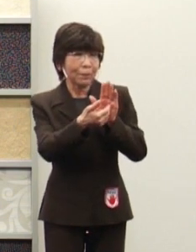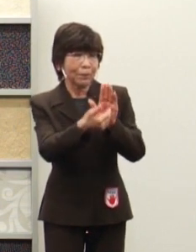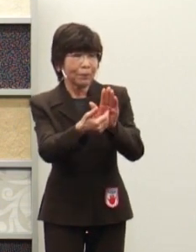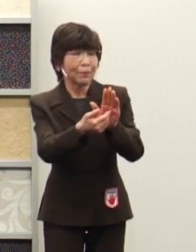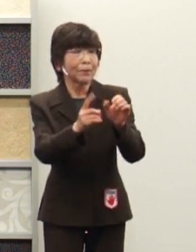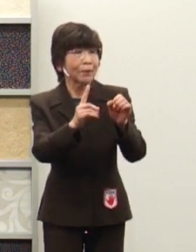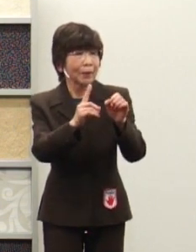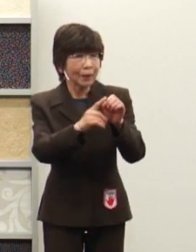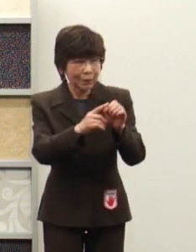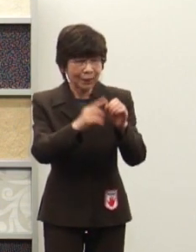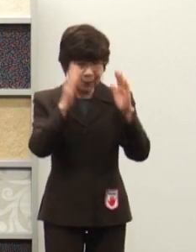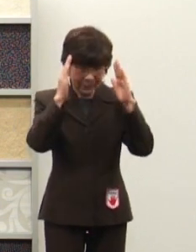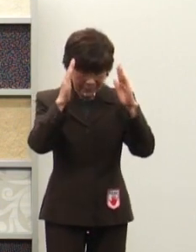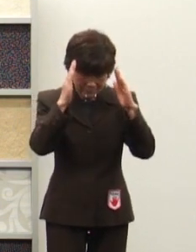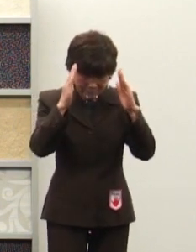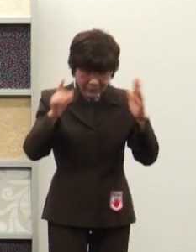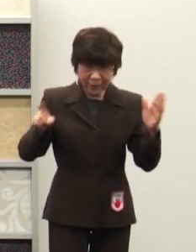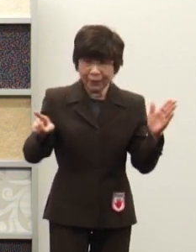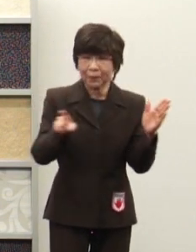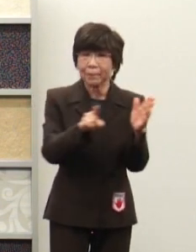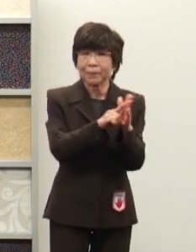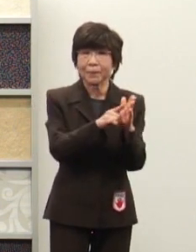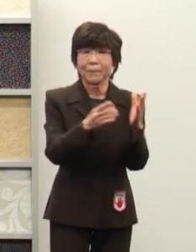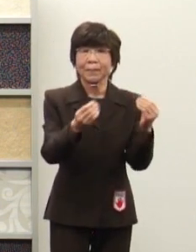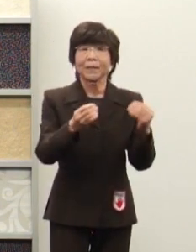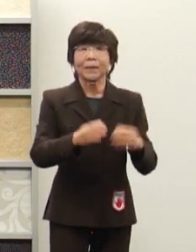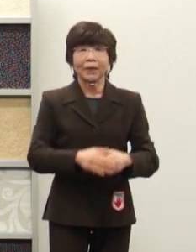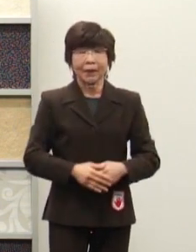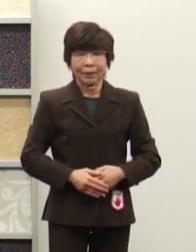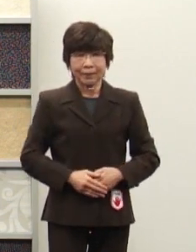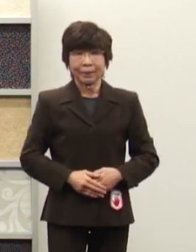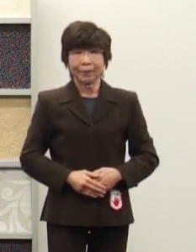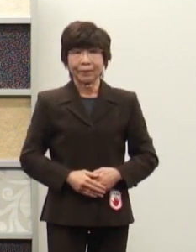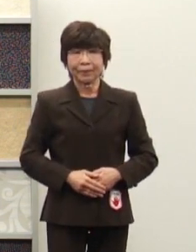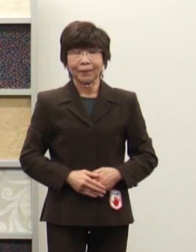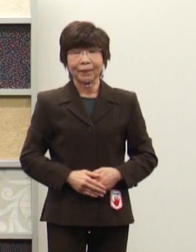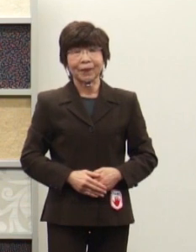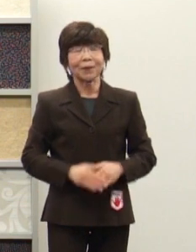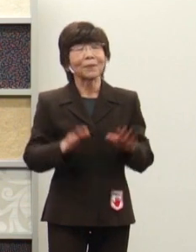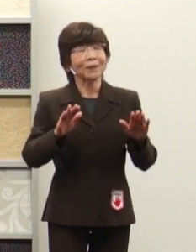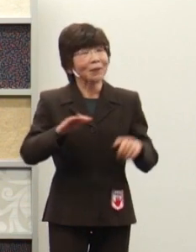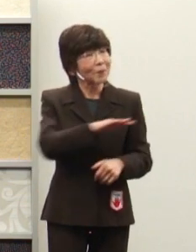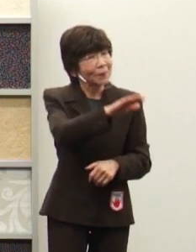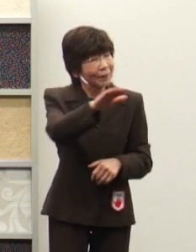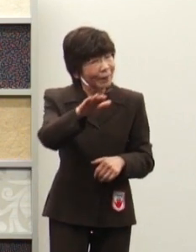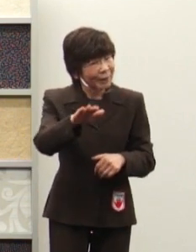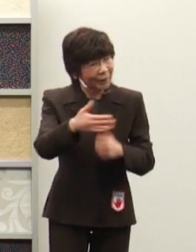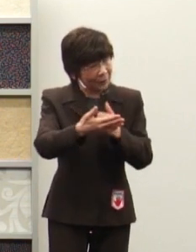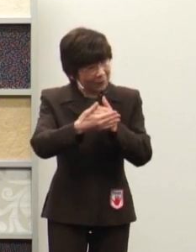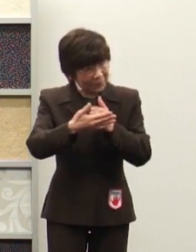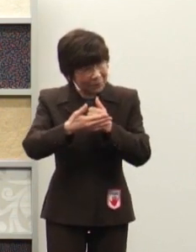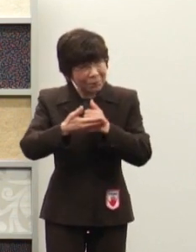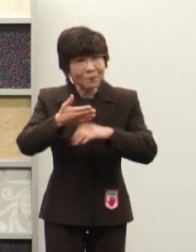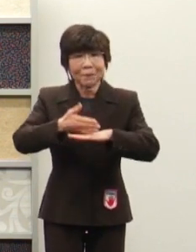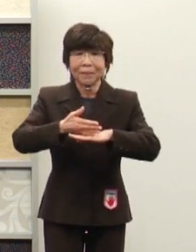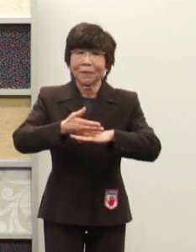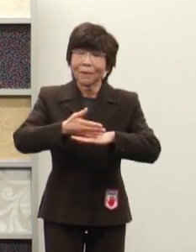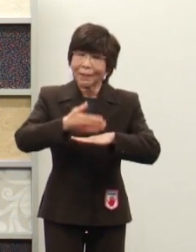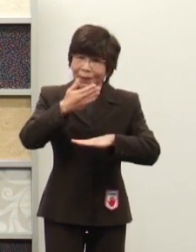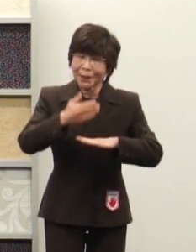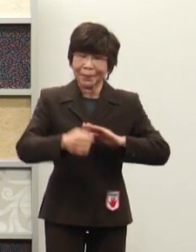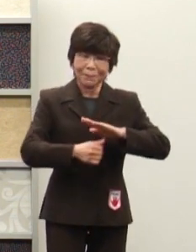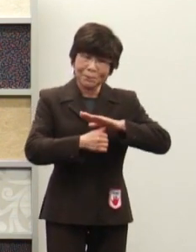向き合ってきた、わけですが、幸いにして、そういう皆さんのこう努力、我